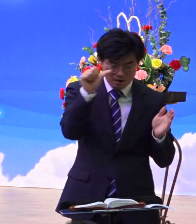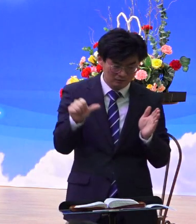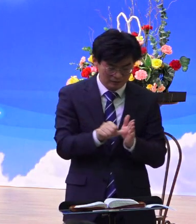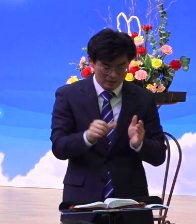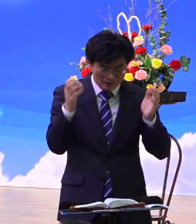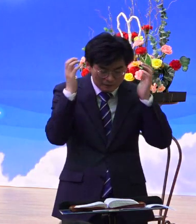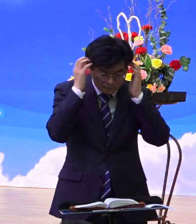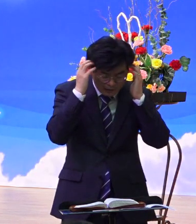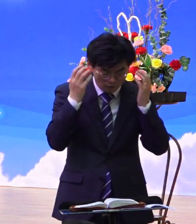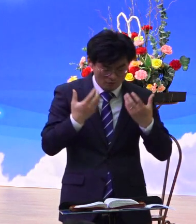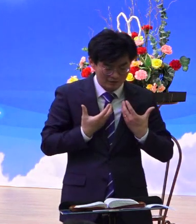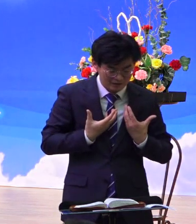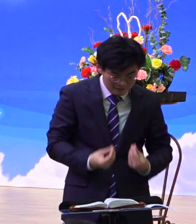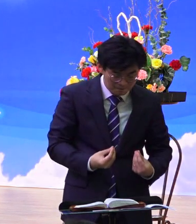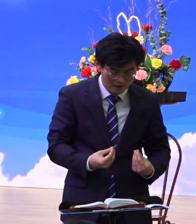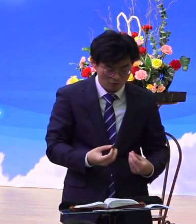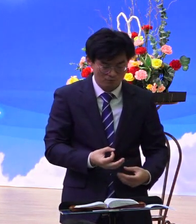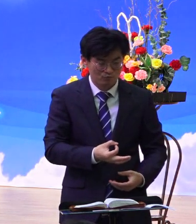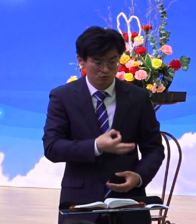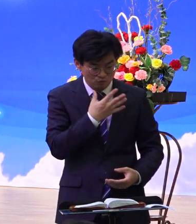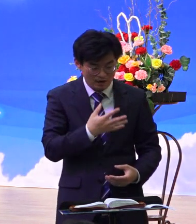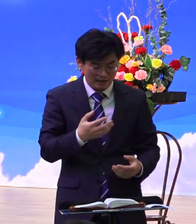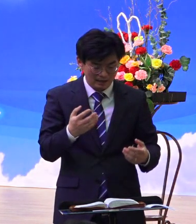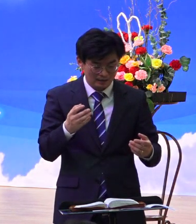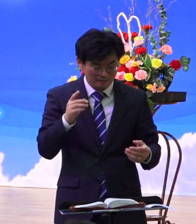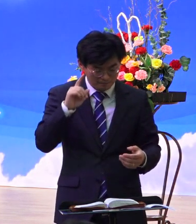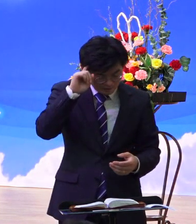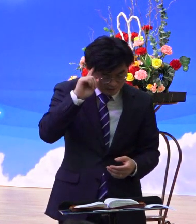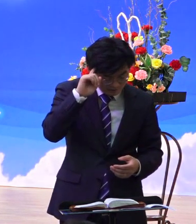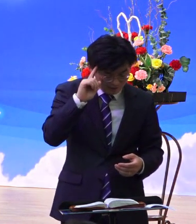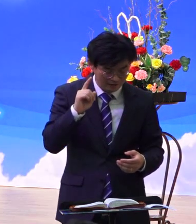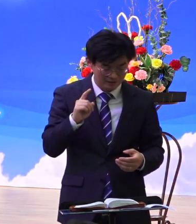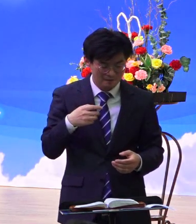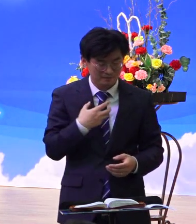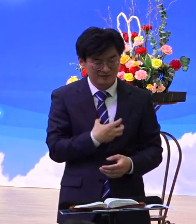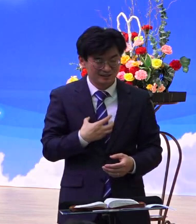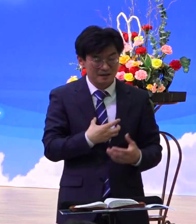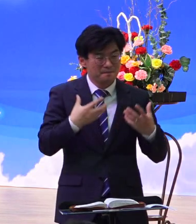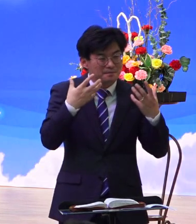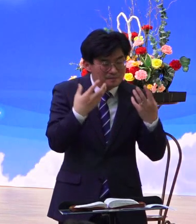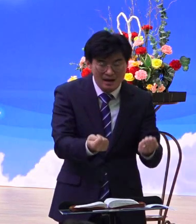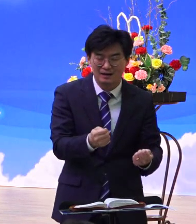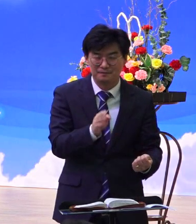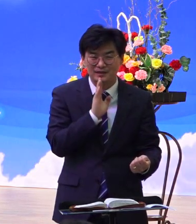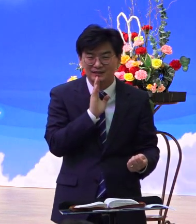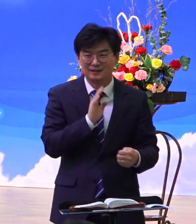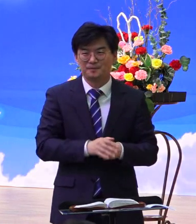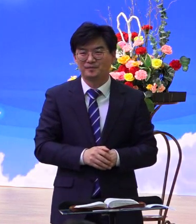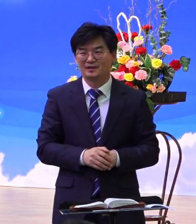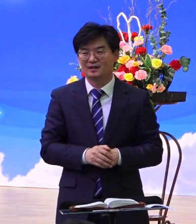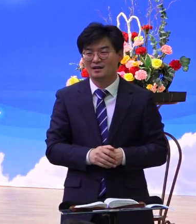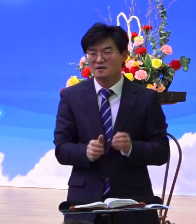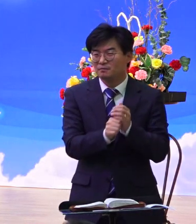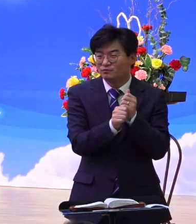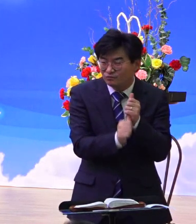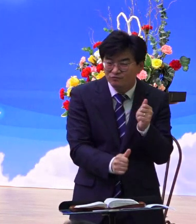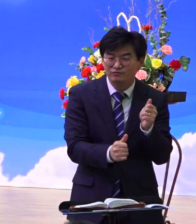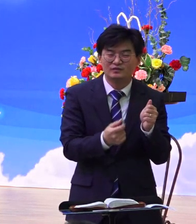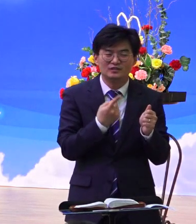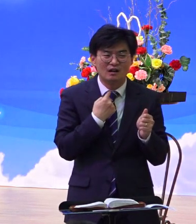많이 좌절했었는지 얼마나 스스로 컨트롤할 수 없는 그런 상황 속에 놓였었는지 얼마나 깊고 깊은